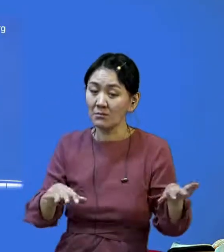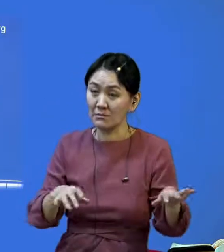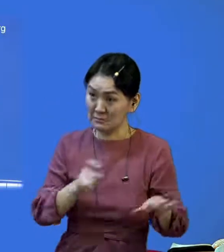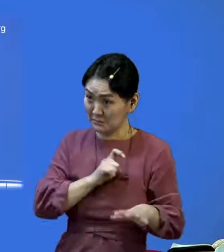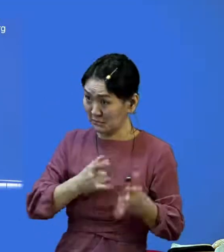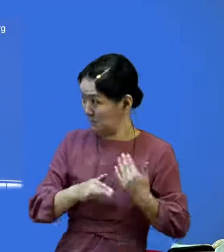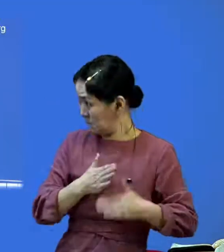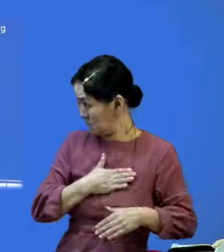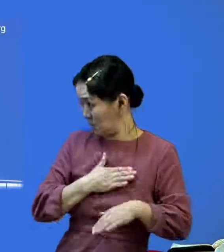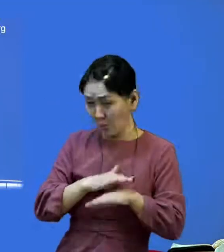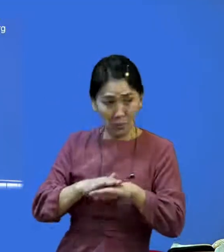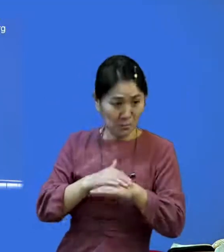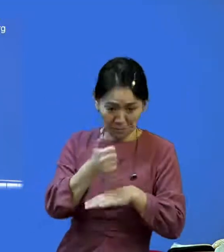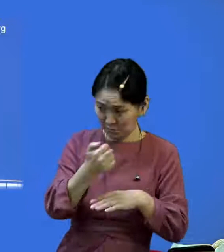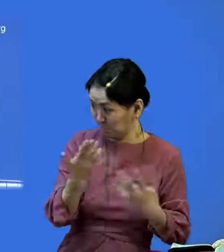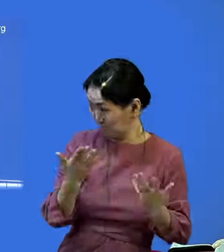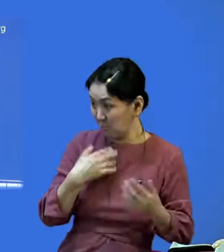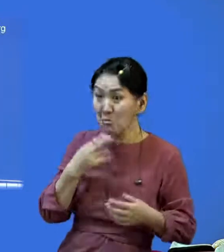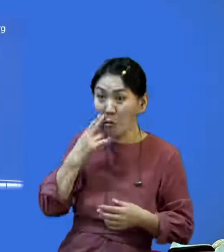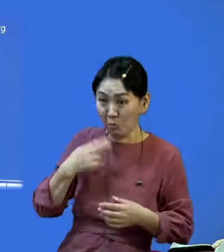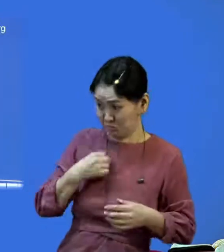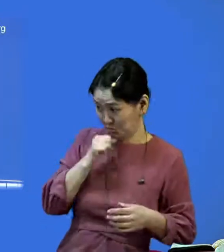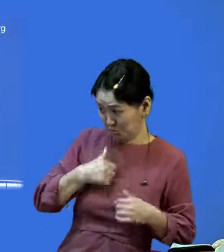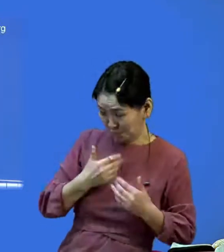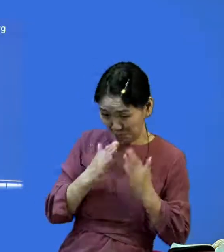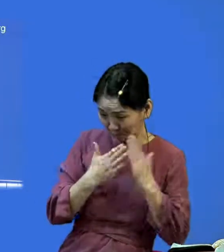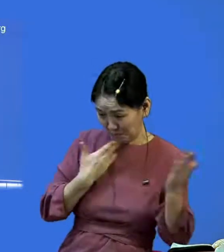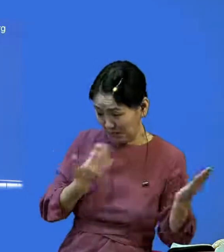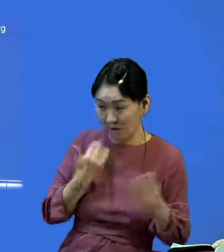Христ итгэгчүнд асаагур байхгүй шүү дээ. Тамхи татдаггүй юм чинь тий.